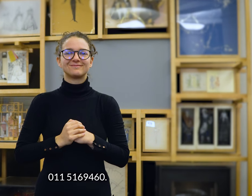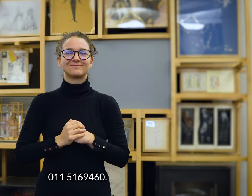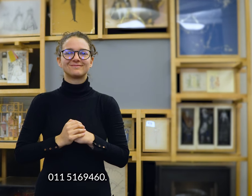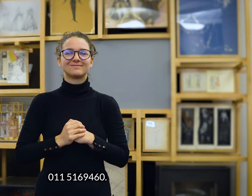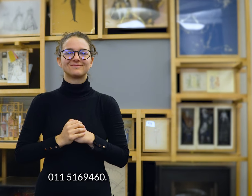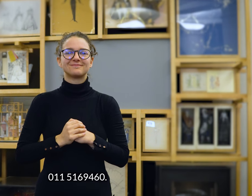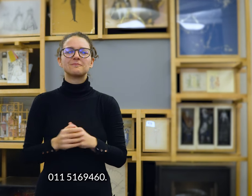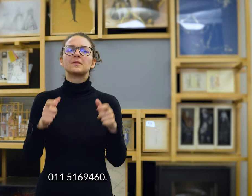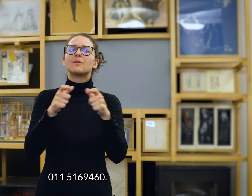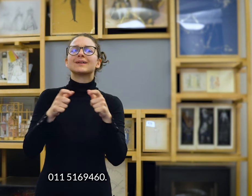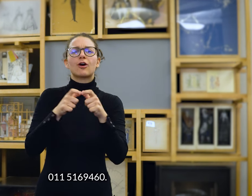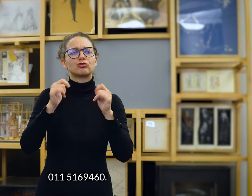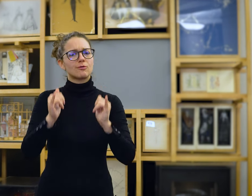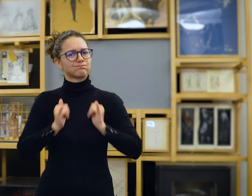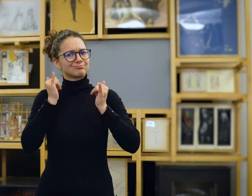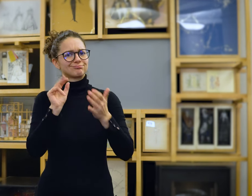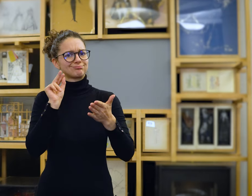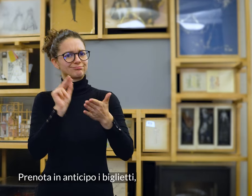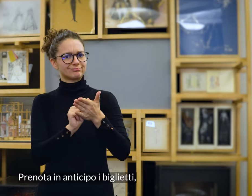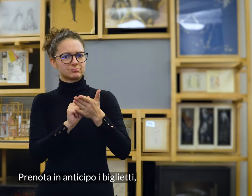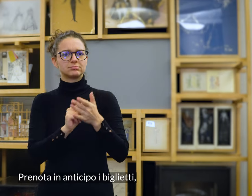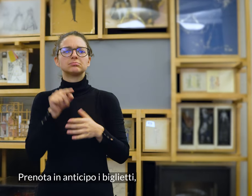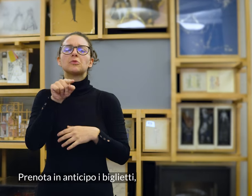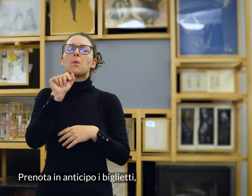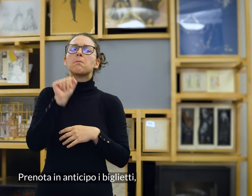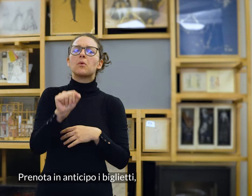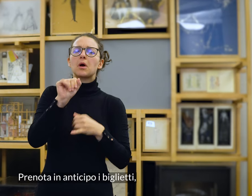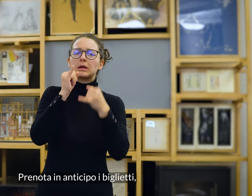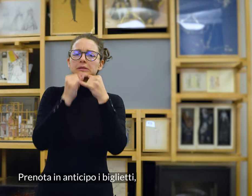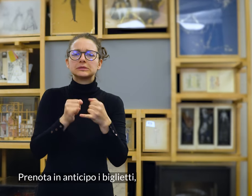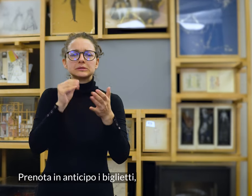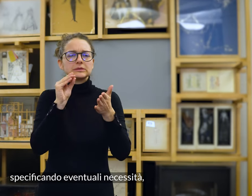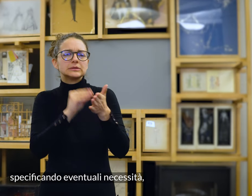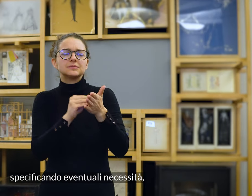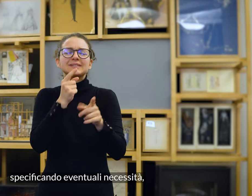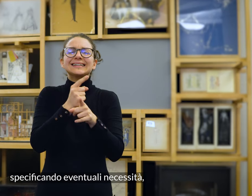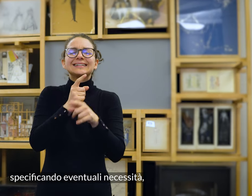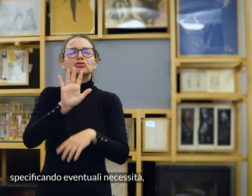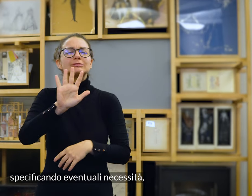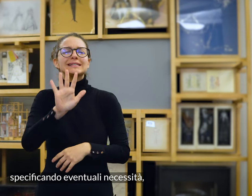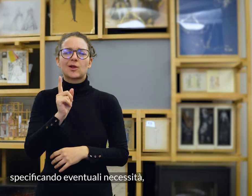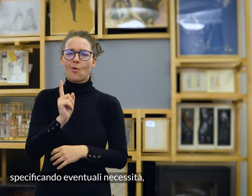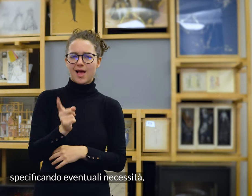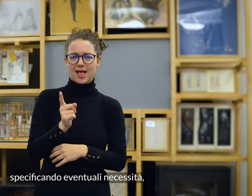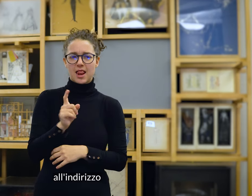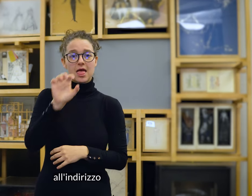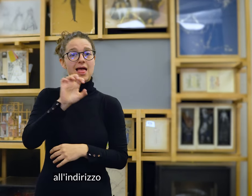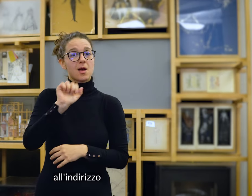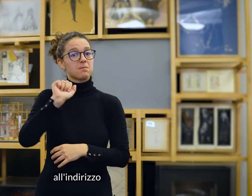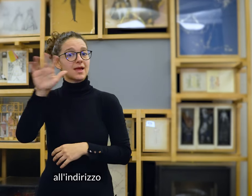-460. Prenota in anticipo i biglietti specificando eventuali necessità all'indirizzo